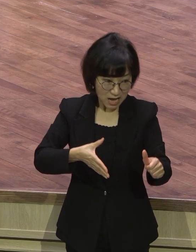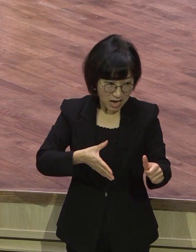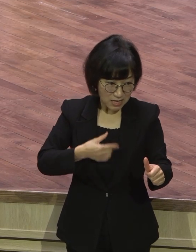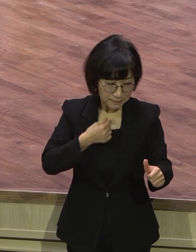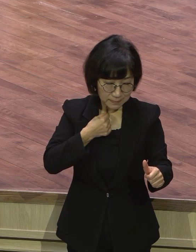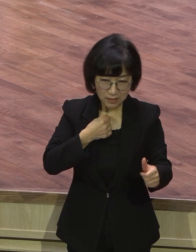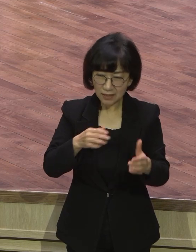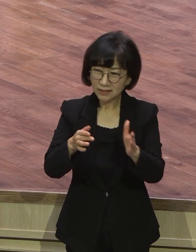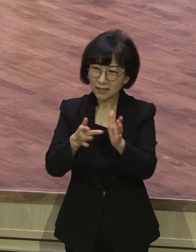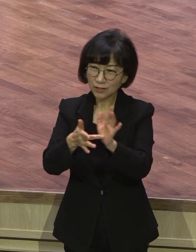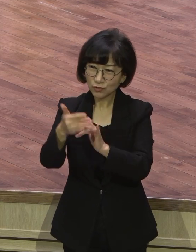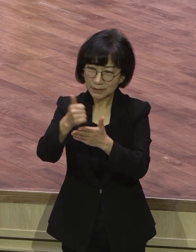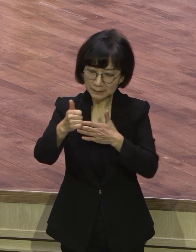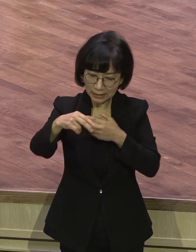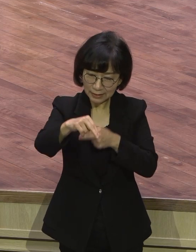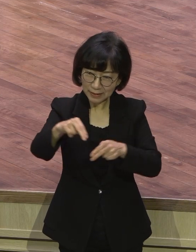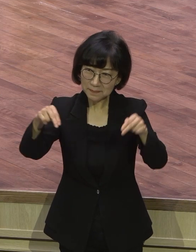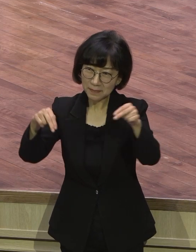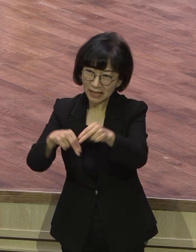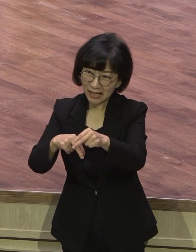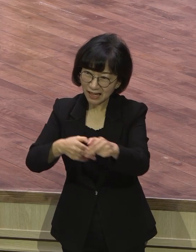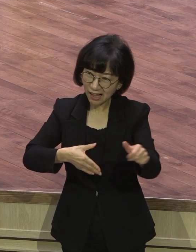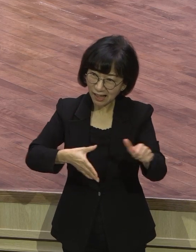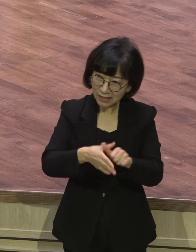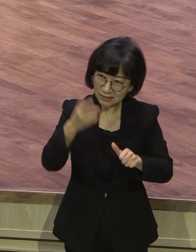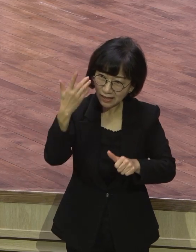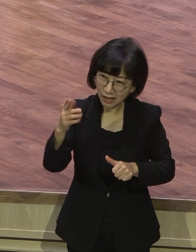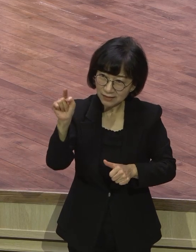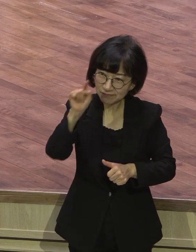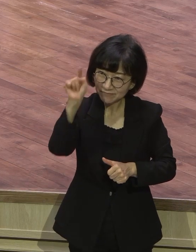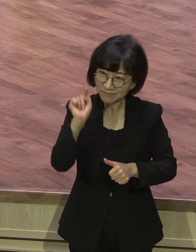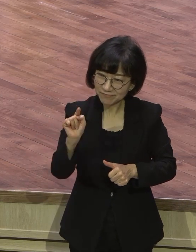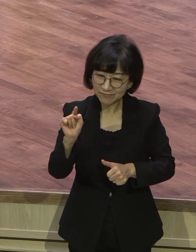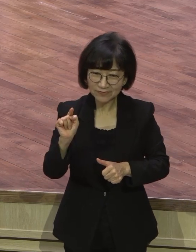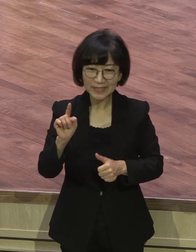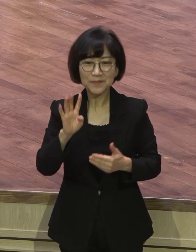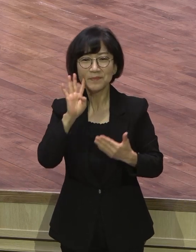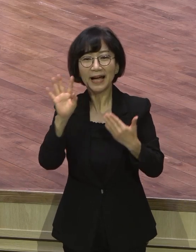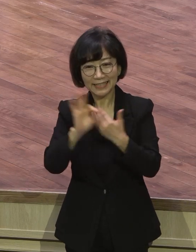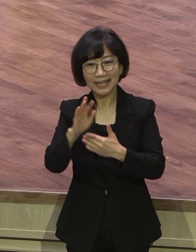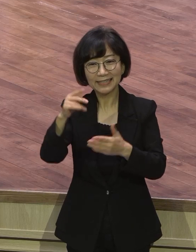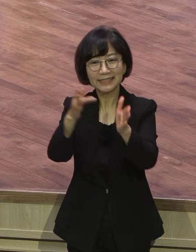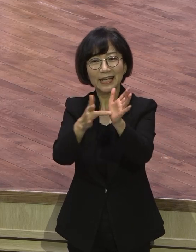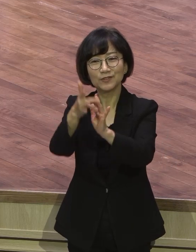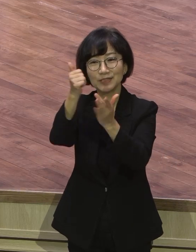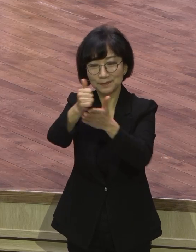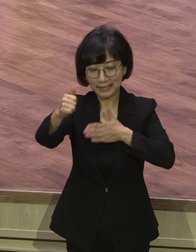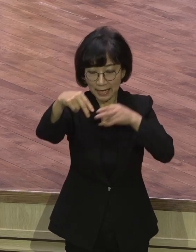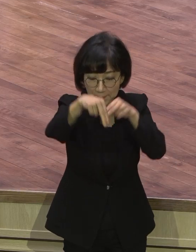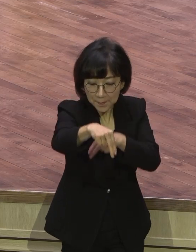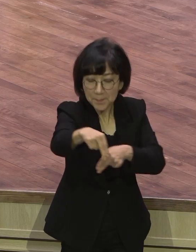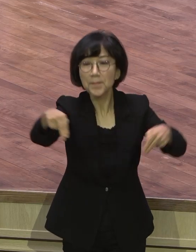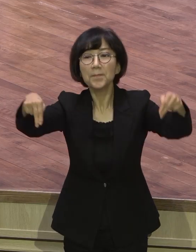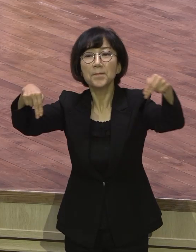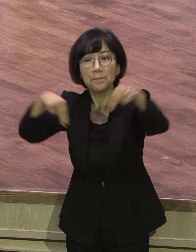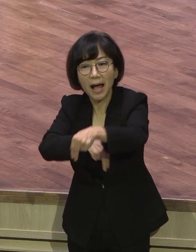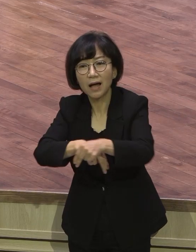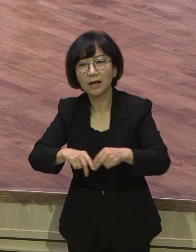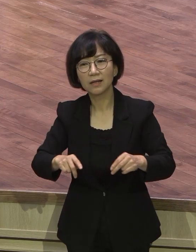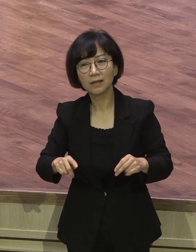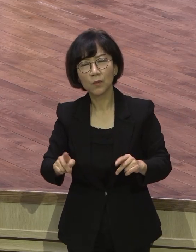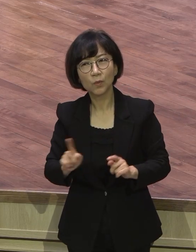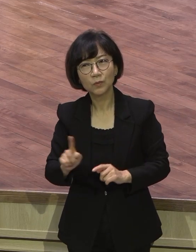이 불편한 관계를 어떻게 했을까? 예수님이라면, 여기 답이 나옵니다. 예수라면 어떻게 했을까?